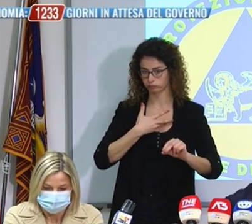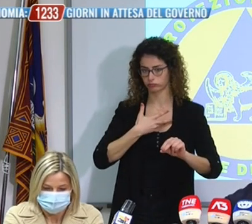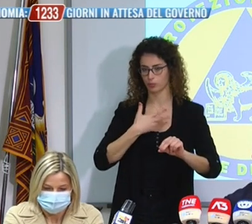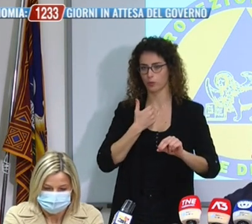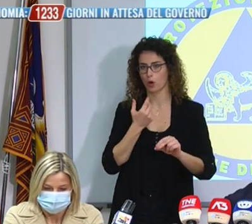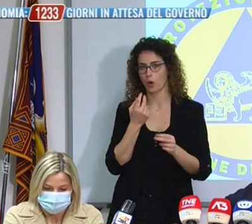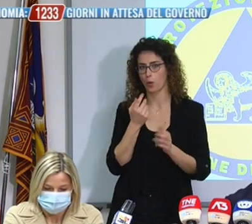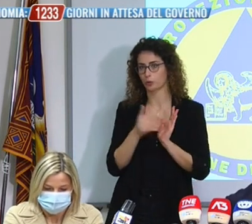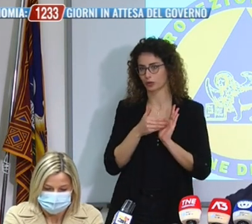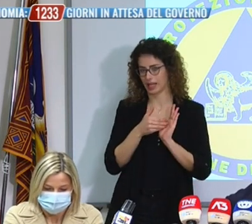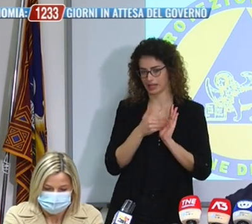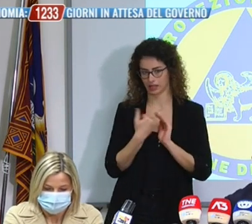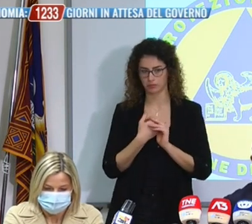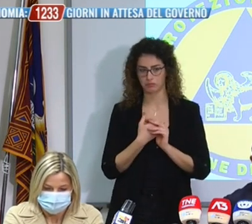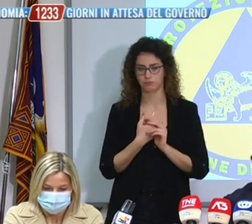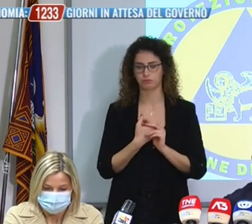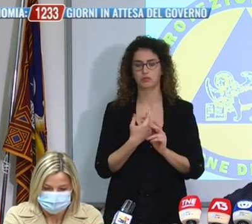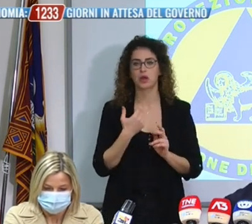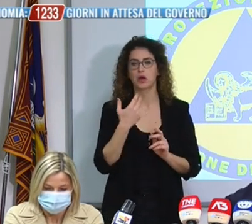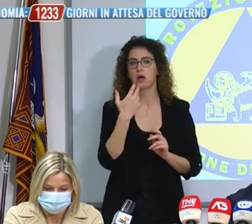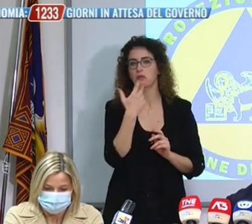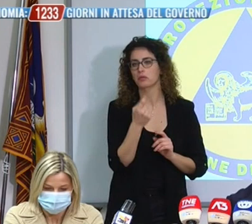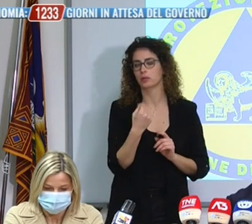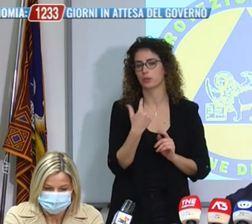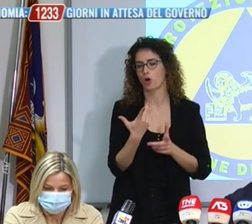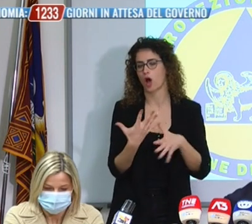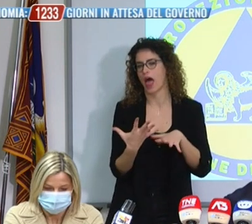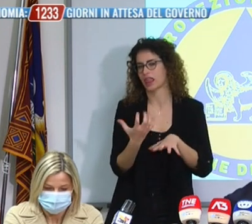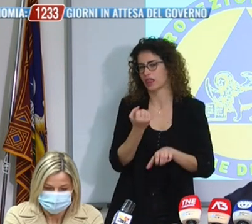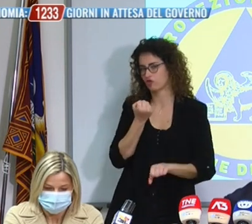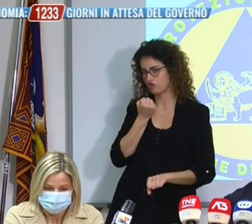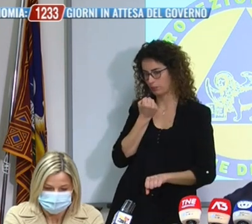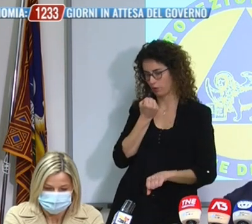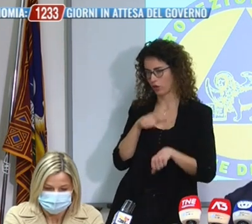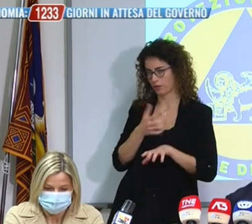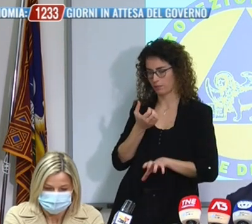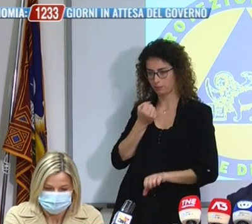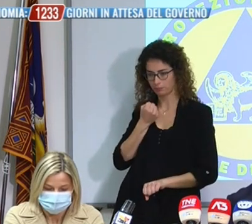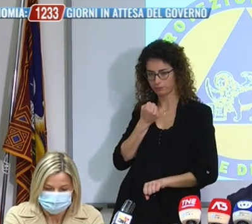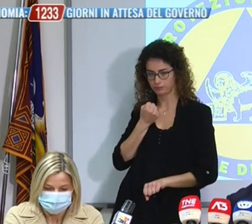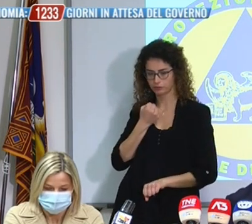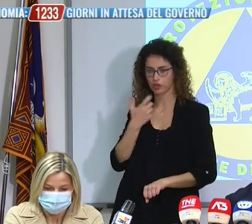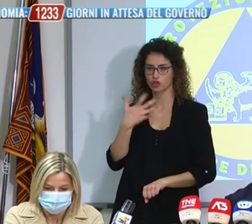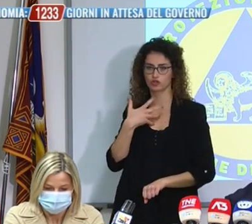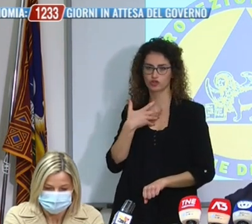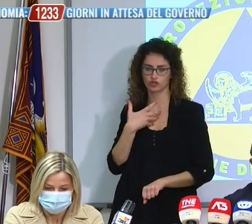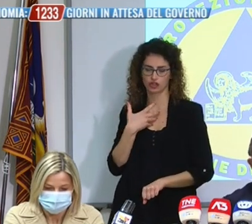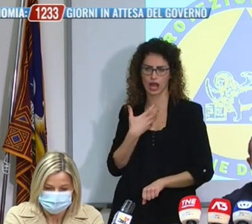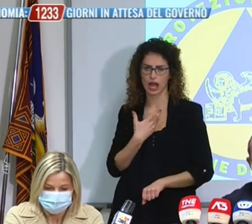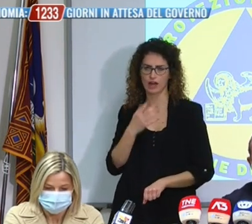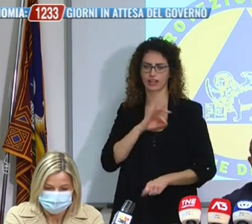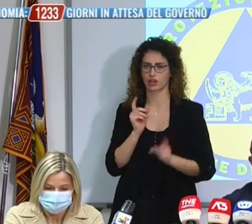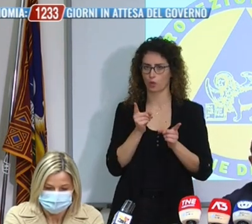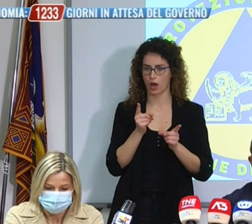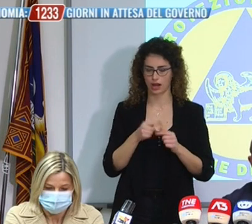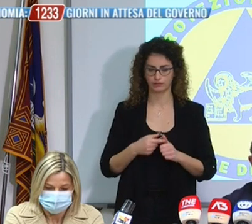volete, anzitempo rispetto a quello che accadeva in passato, ma abbiamo davanti un vantaggio che è rappresentato dal fatto